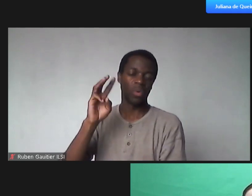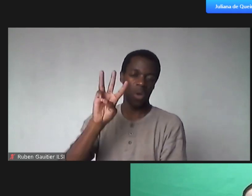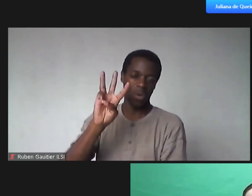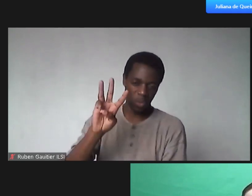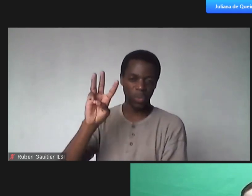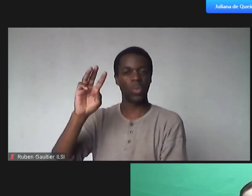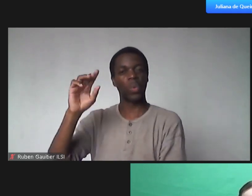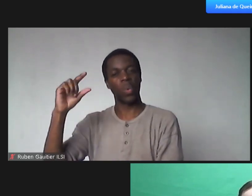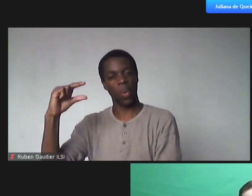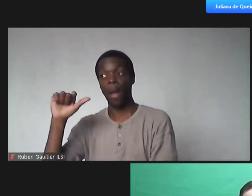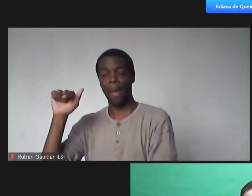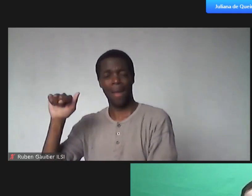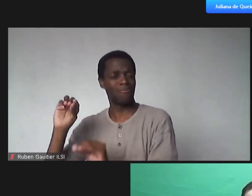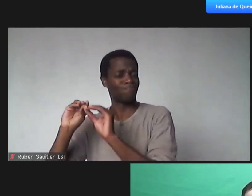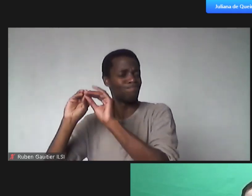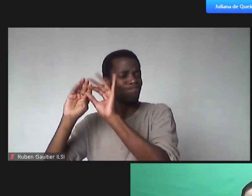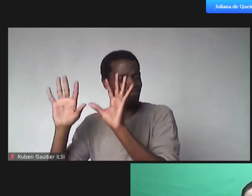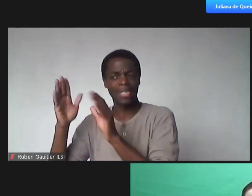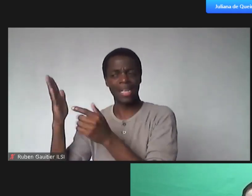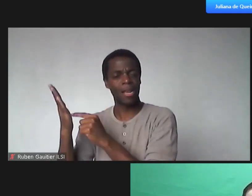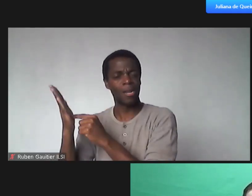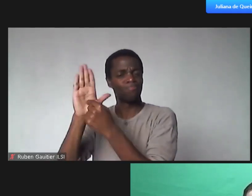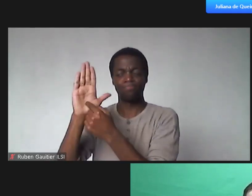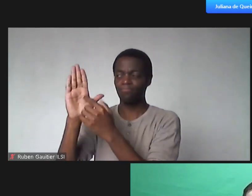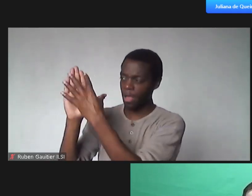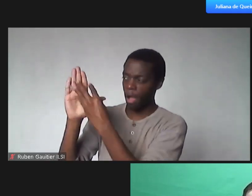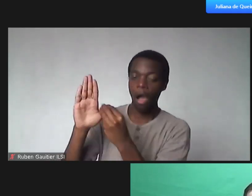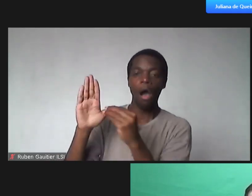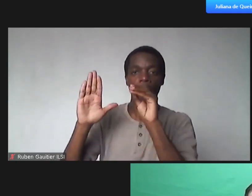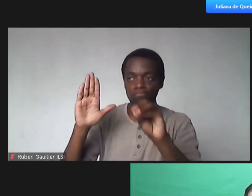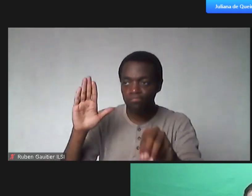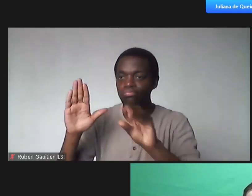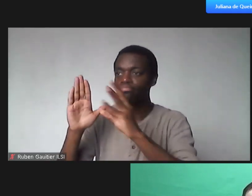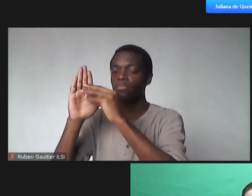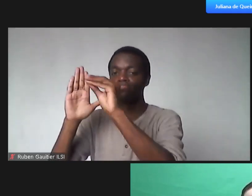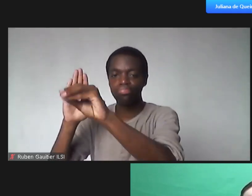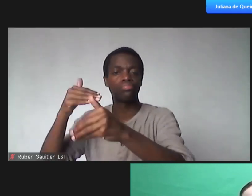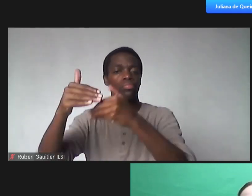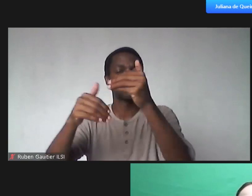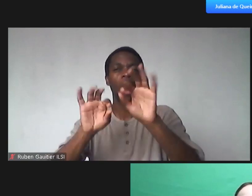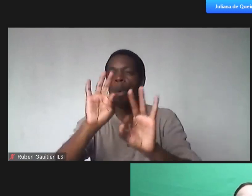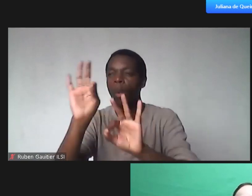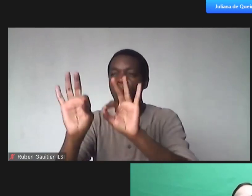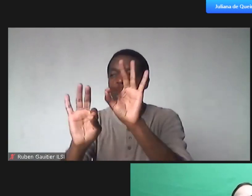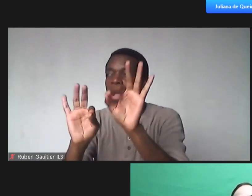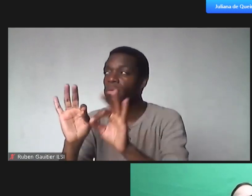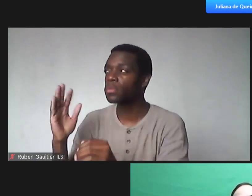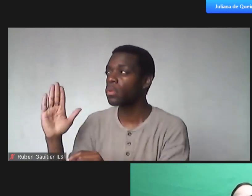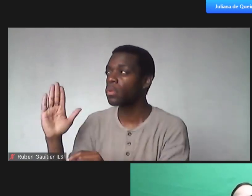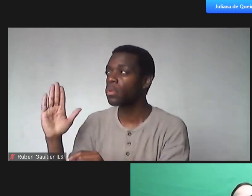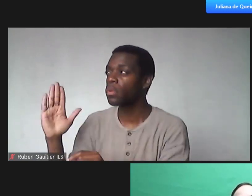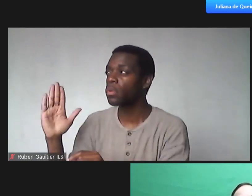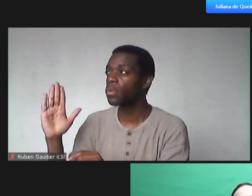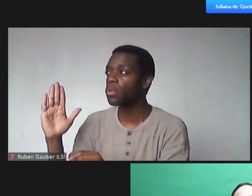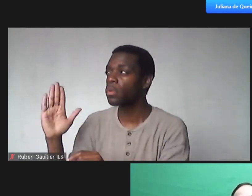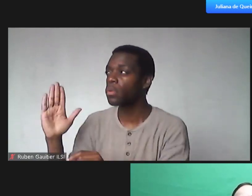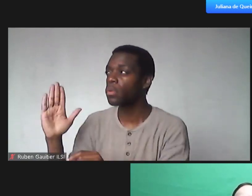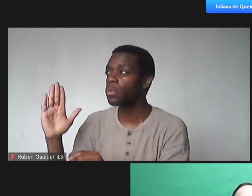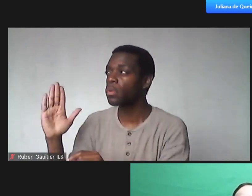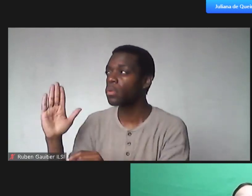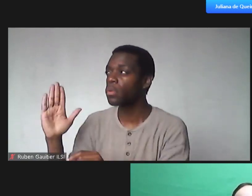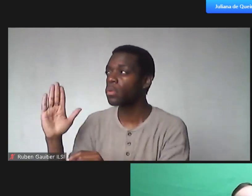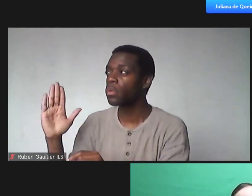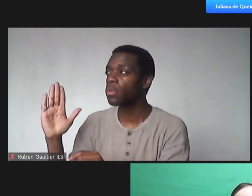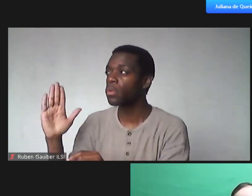tenemos como una lectura mucho más complexa cruzando los datos del censo con otras variables de cuestionario